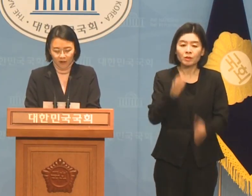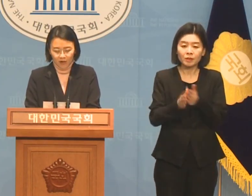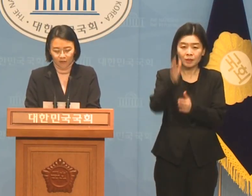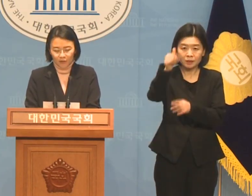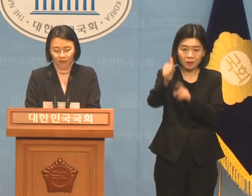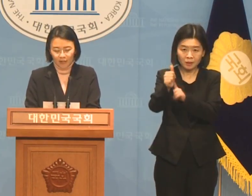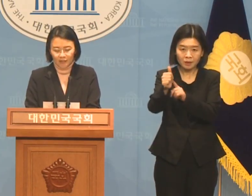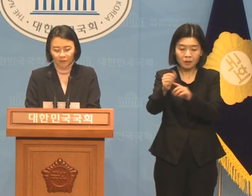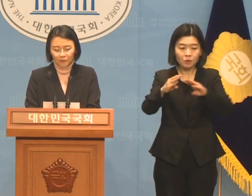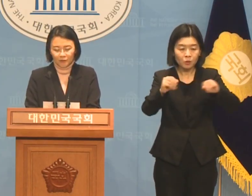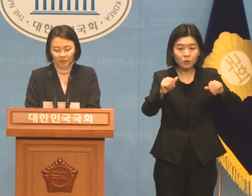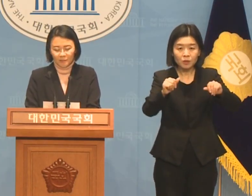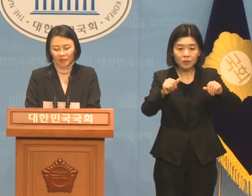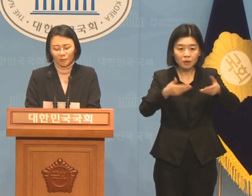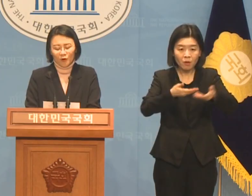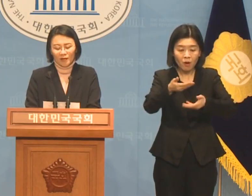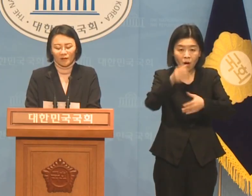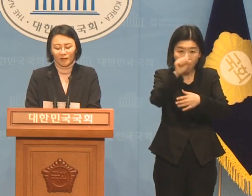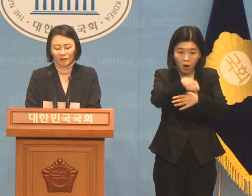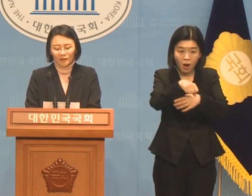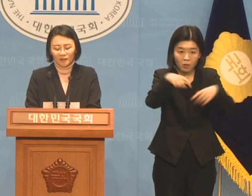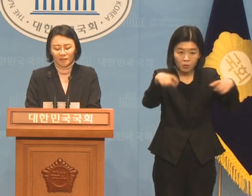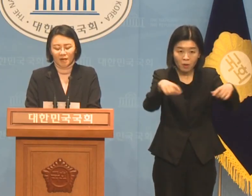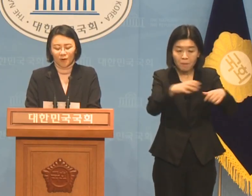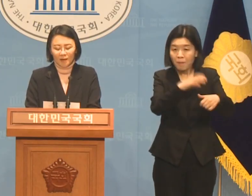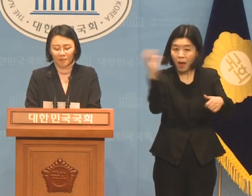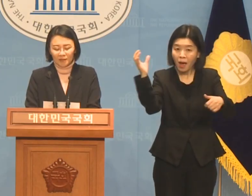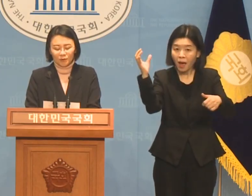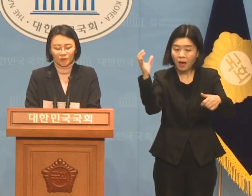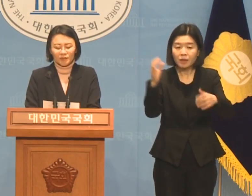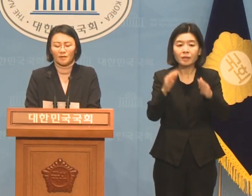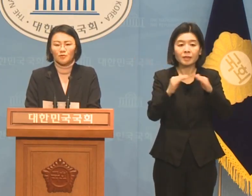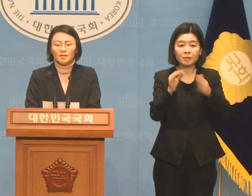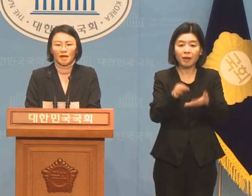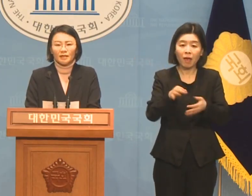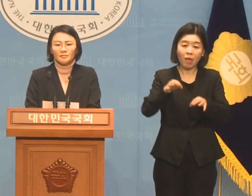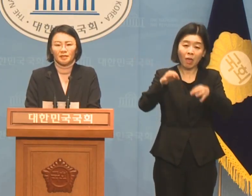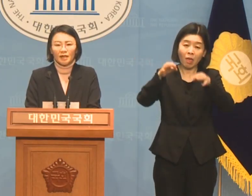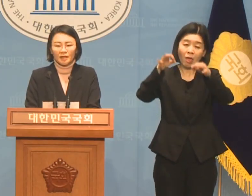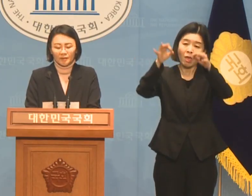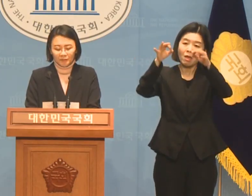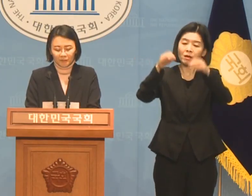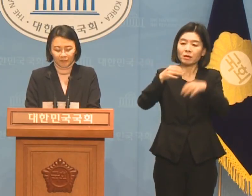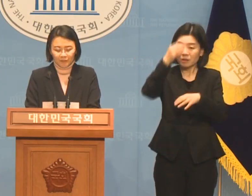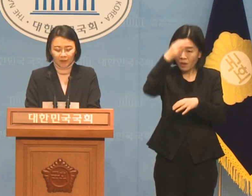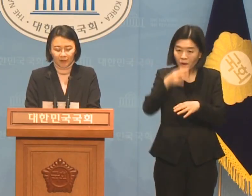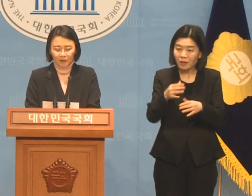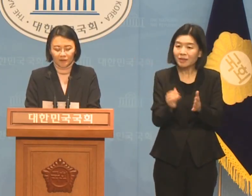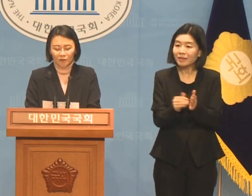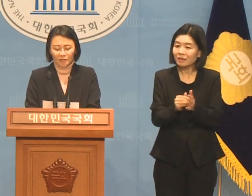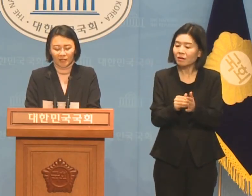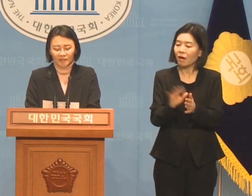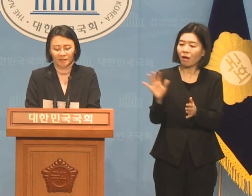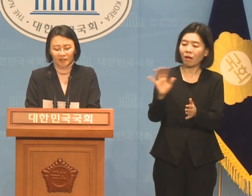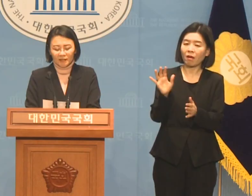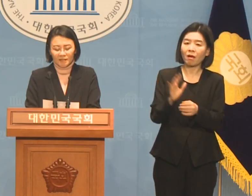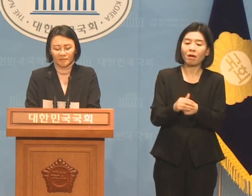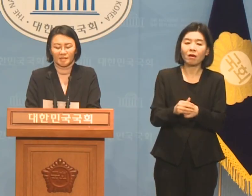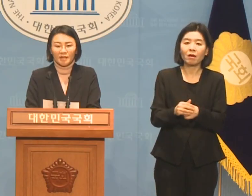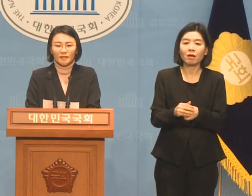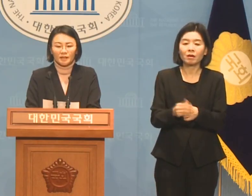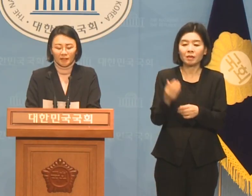토지거래 허가구역 해제 후 집값 과열, 사과 한마디로 끝날 문제 아닙니다. 서울시가